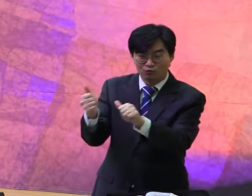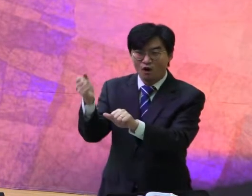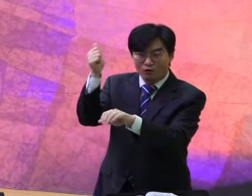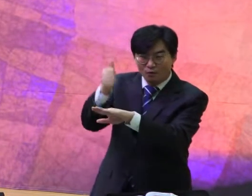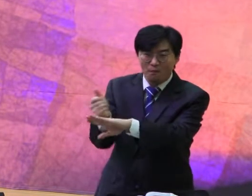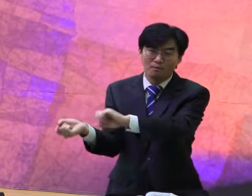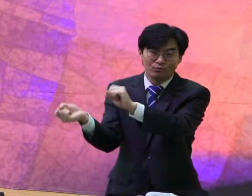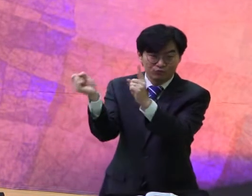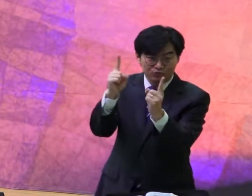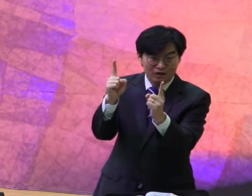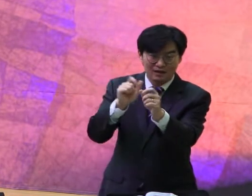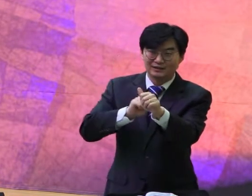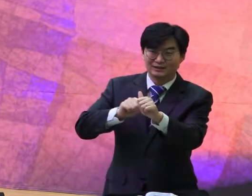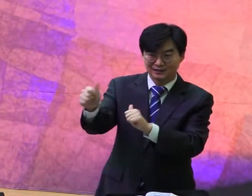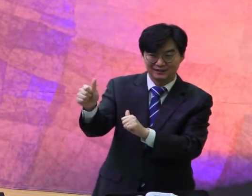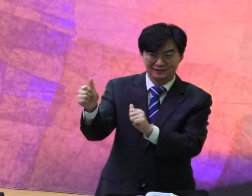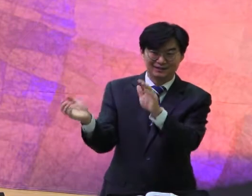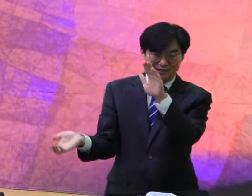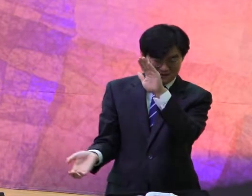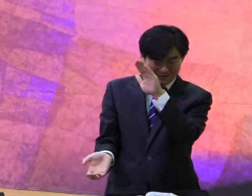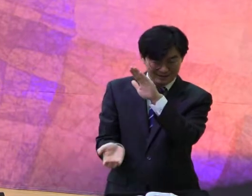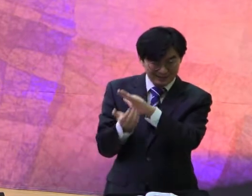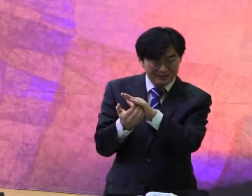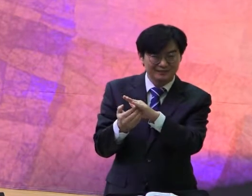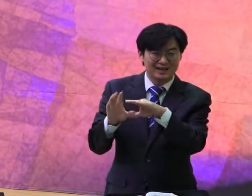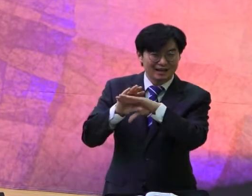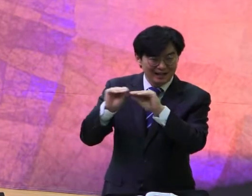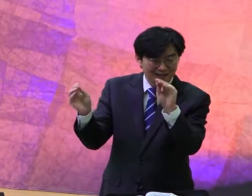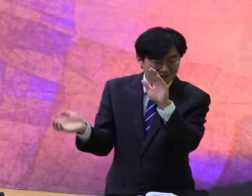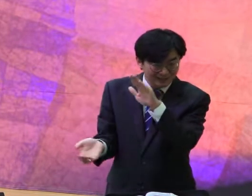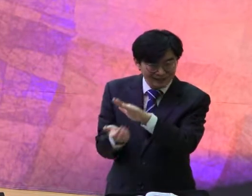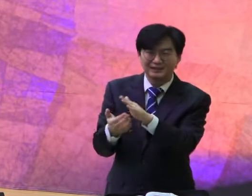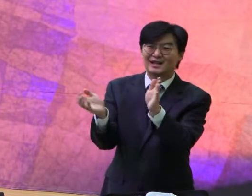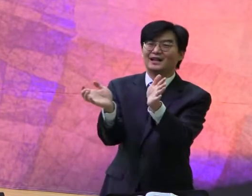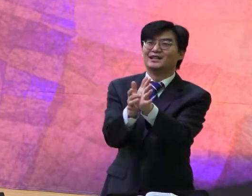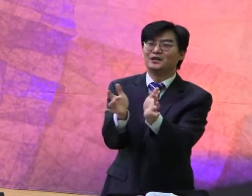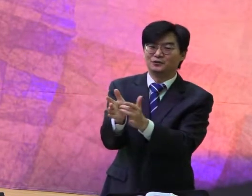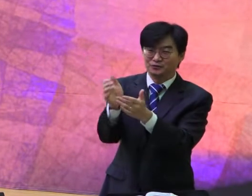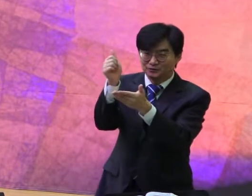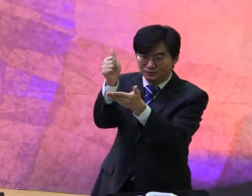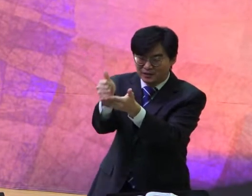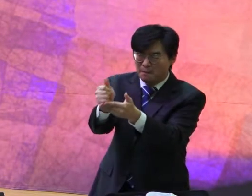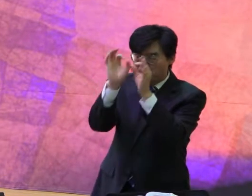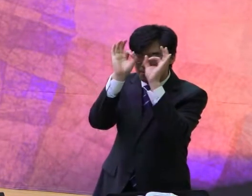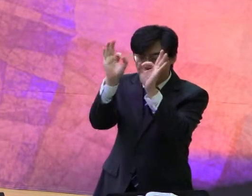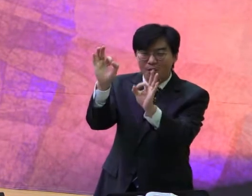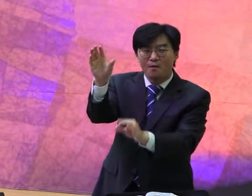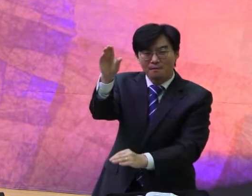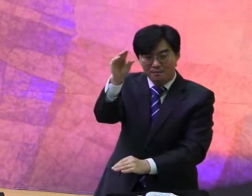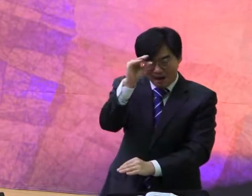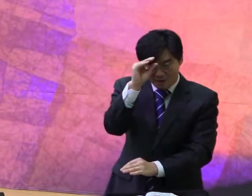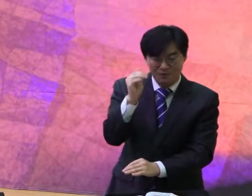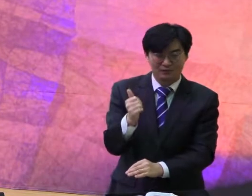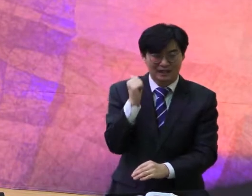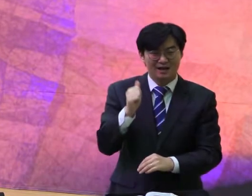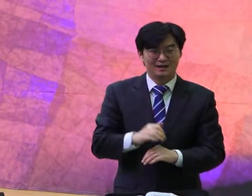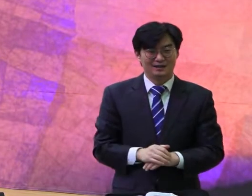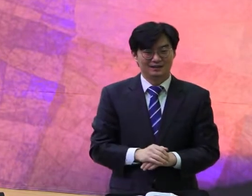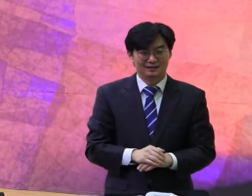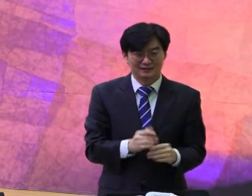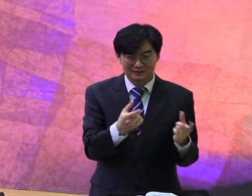고정하고 그분을 따라서 승리의 발걸음을 걸어가시는 여러분 되시기를 주님의 이름으로 축복합니다.